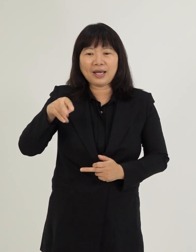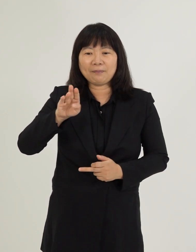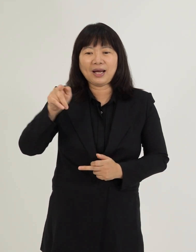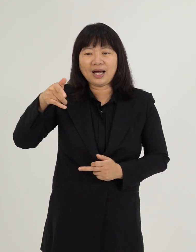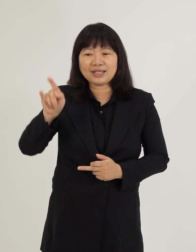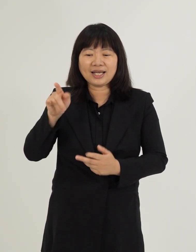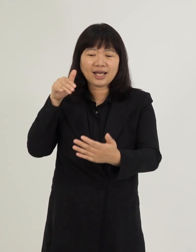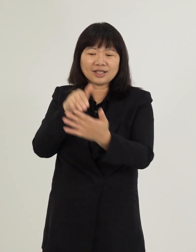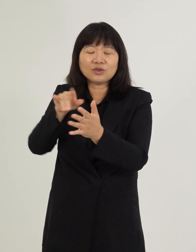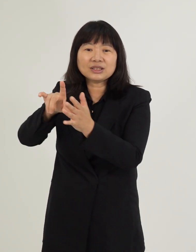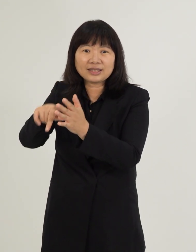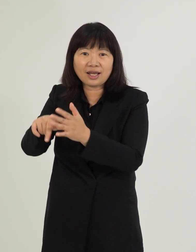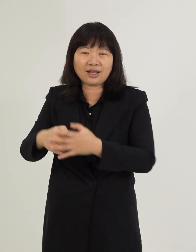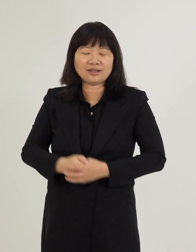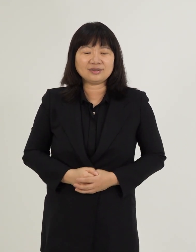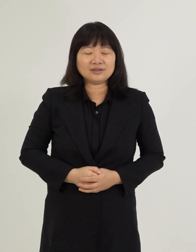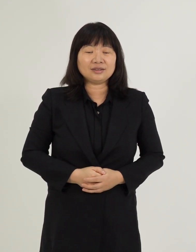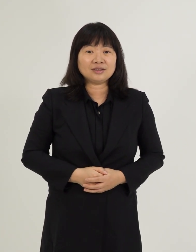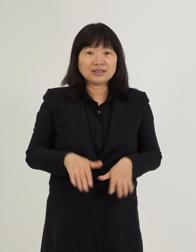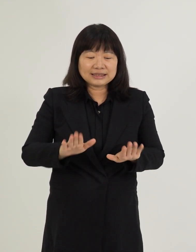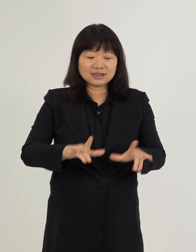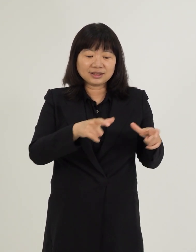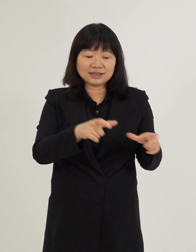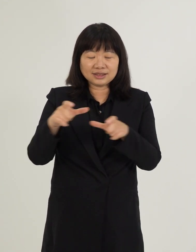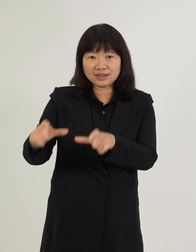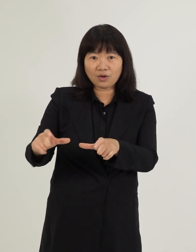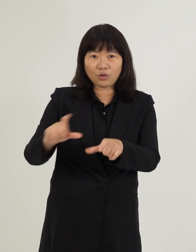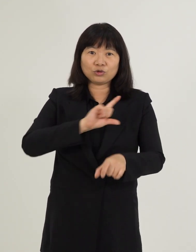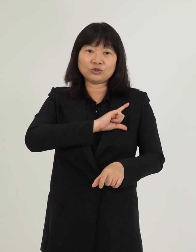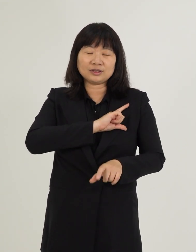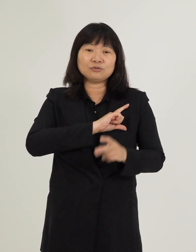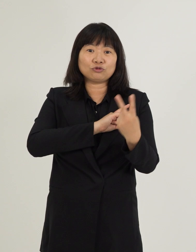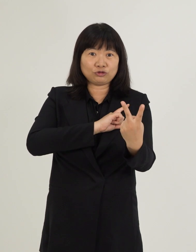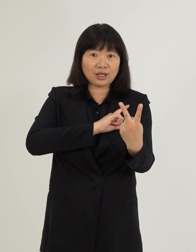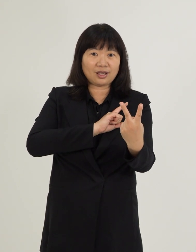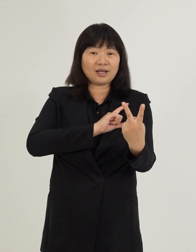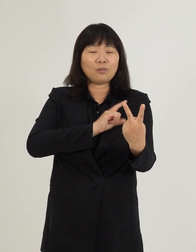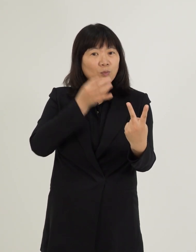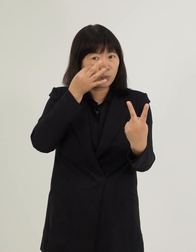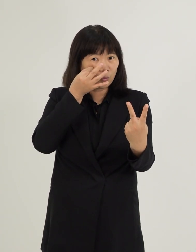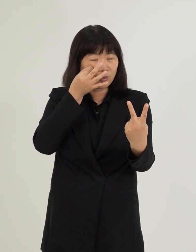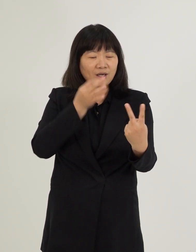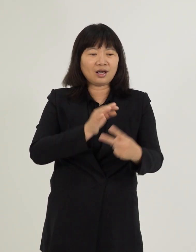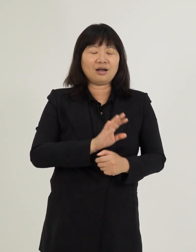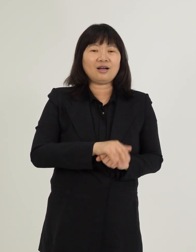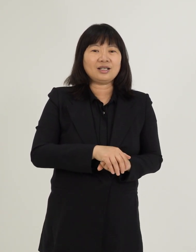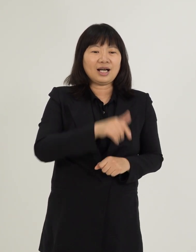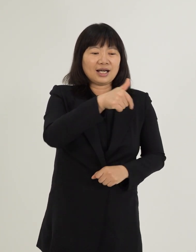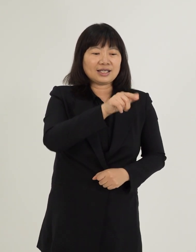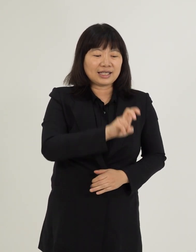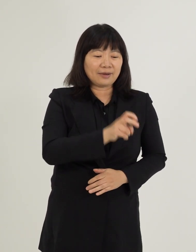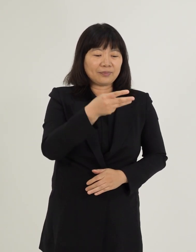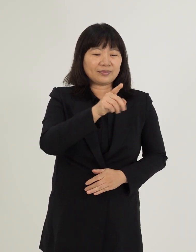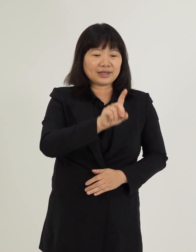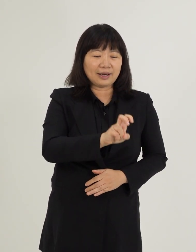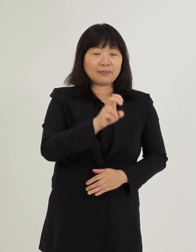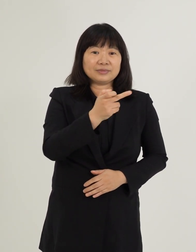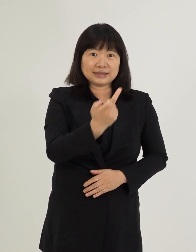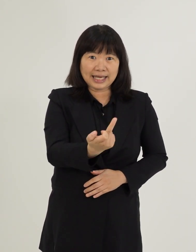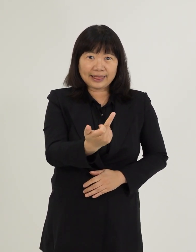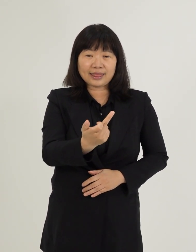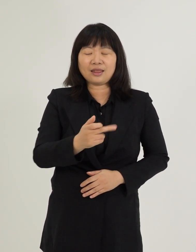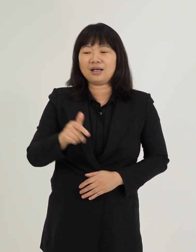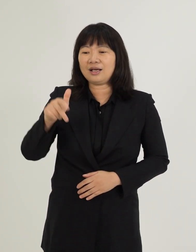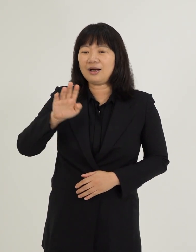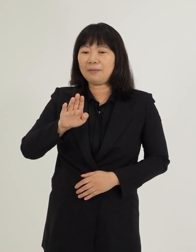돼요. 감람산과 또 하나는 벳바게. 그런데 이 같은 본문인 누가복음